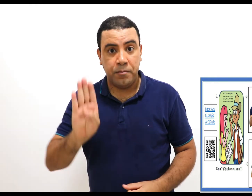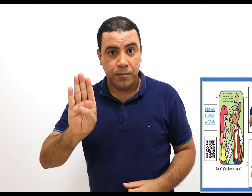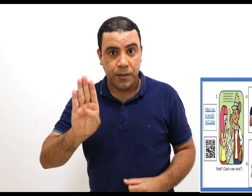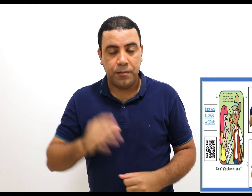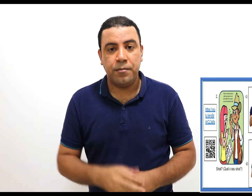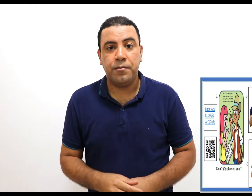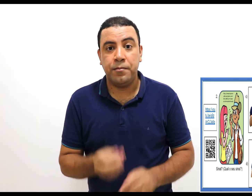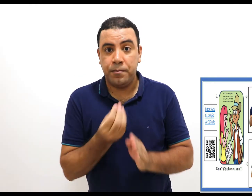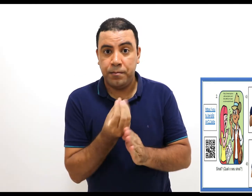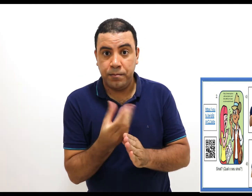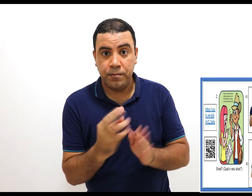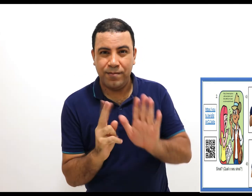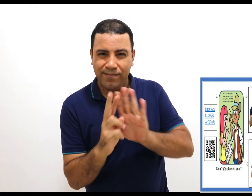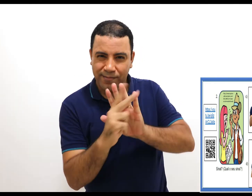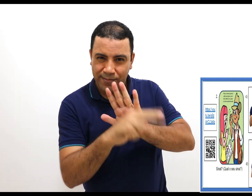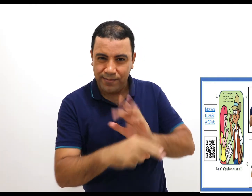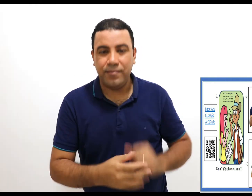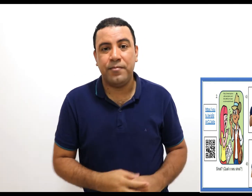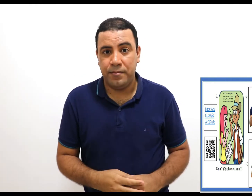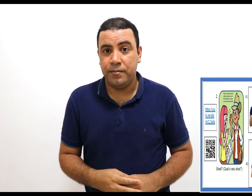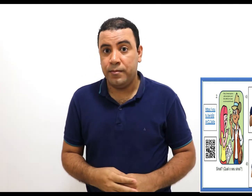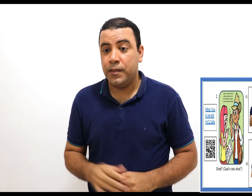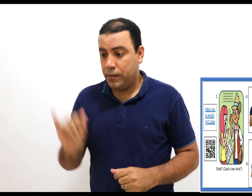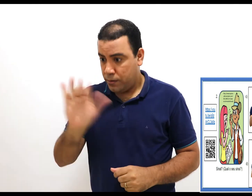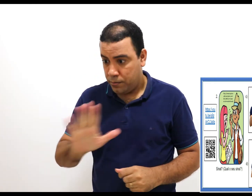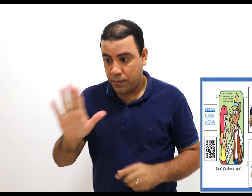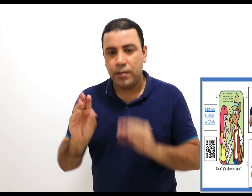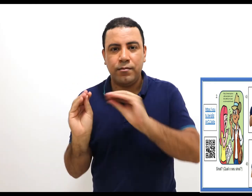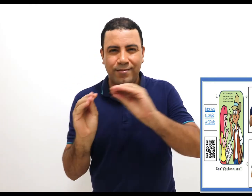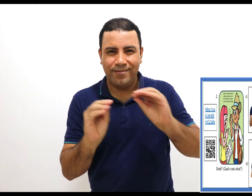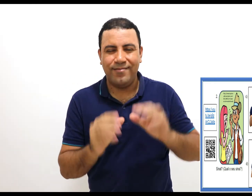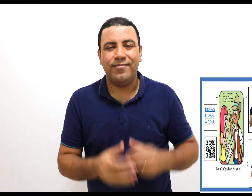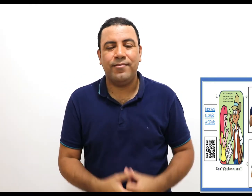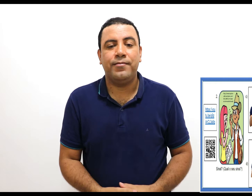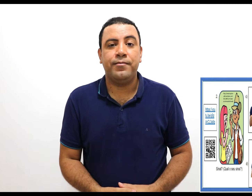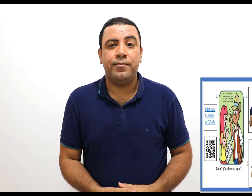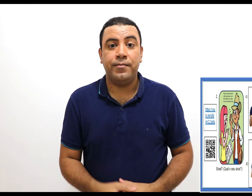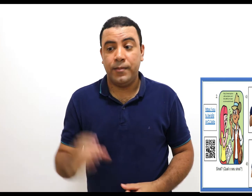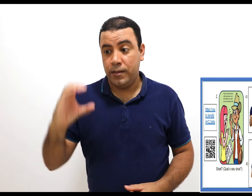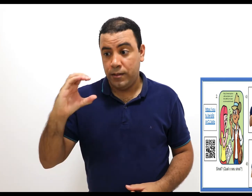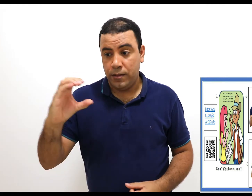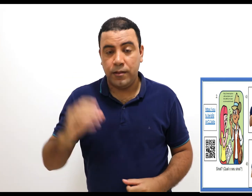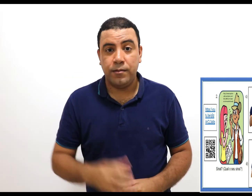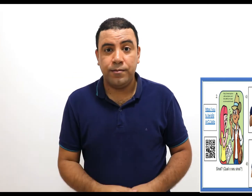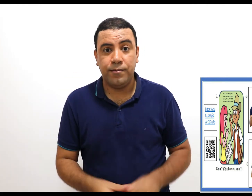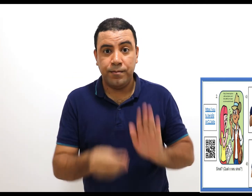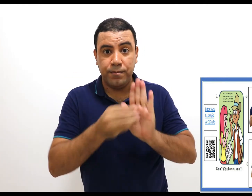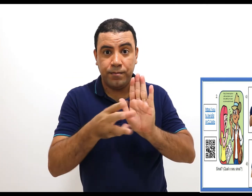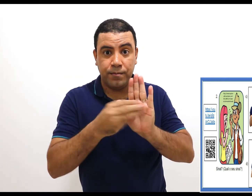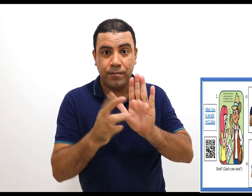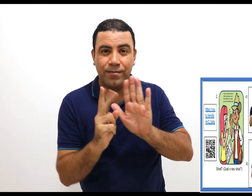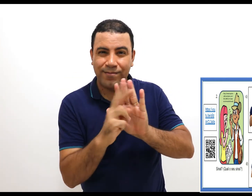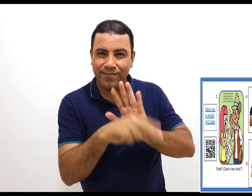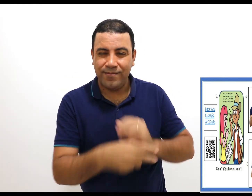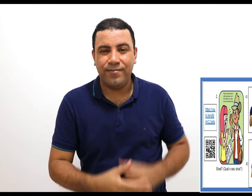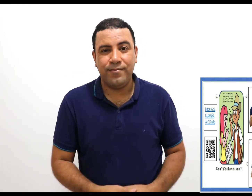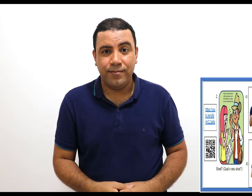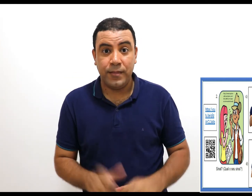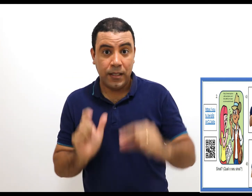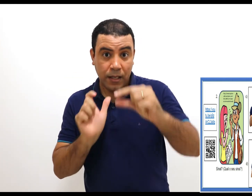Multimodais, imagens. E C. Multimídia, link e